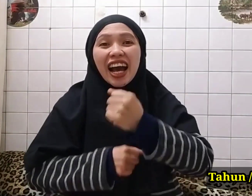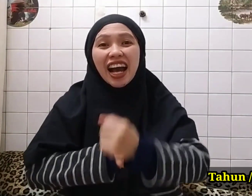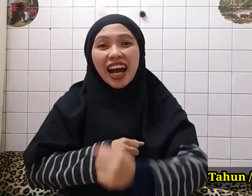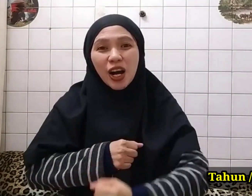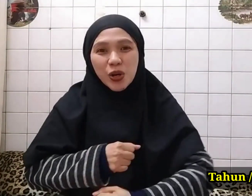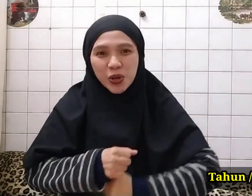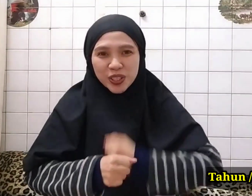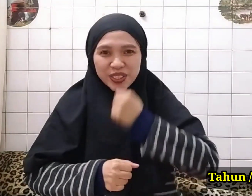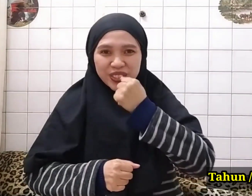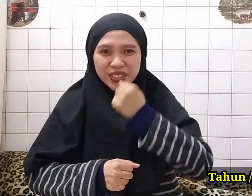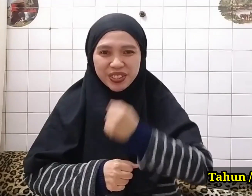Tahun.